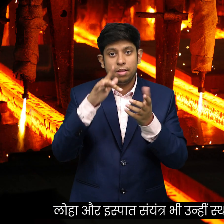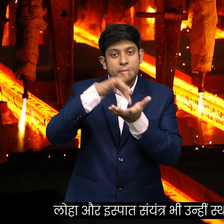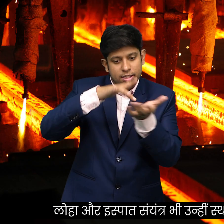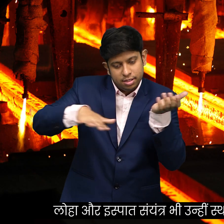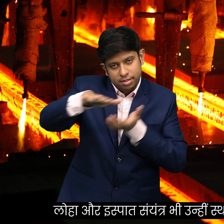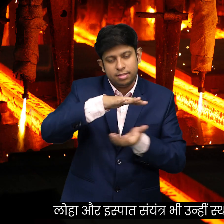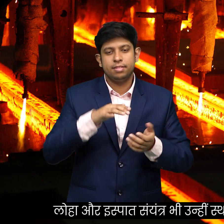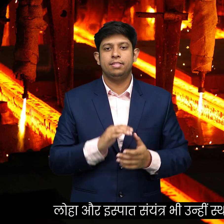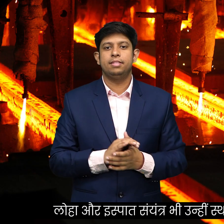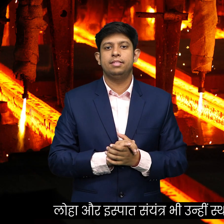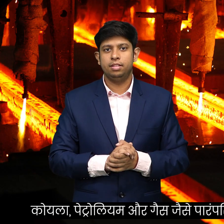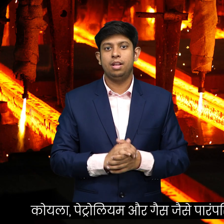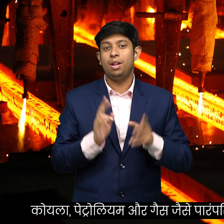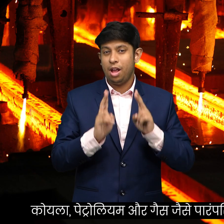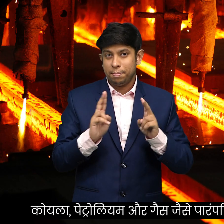हैं।